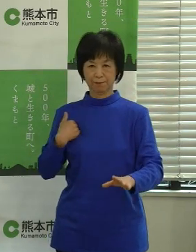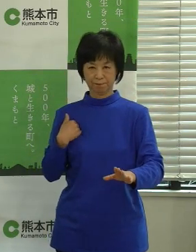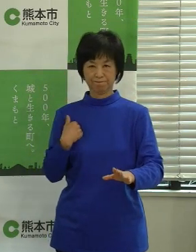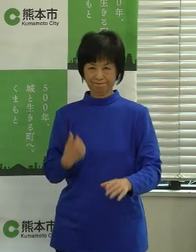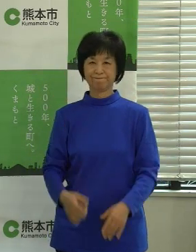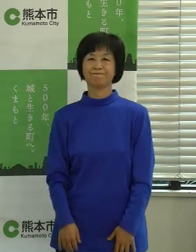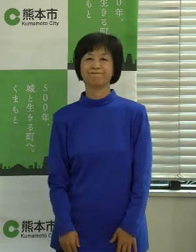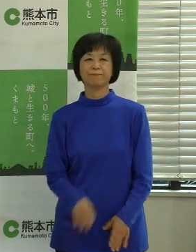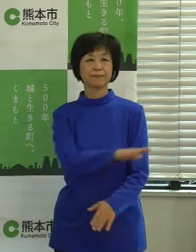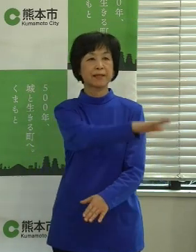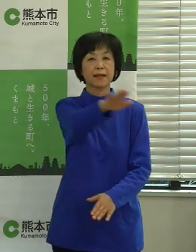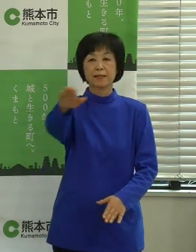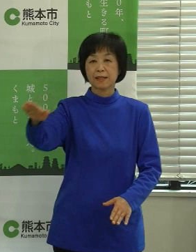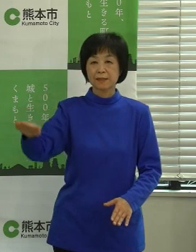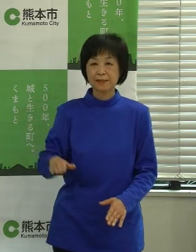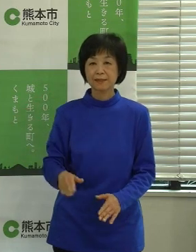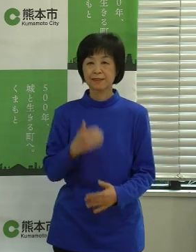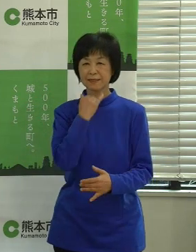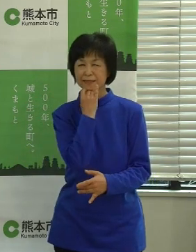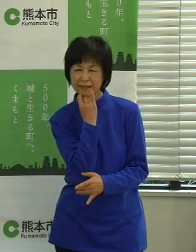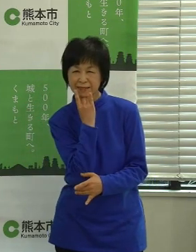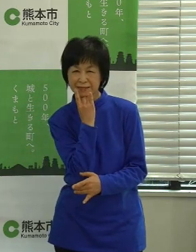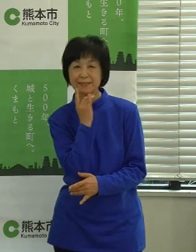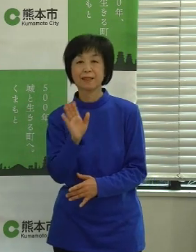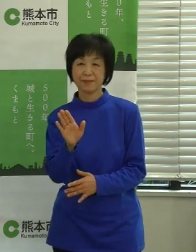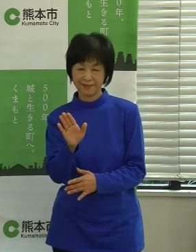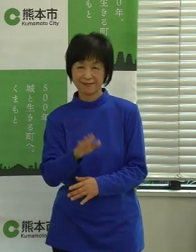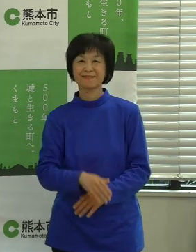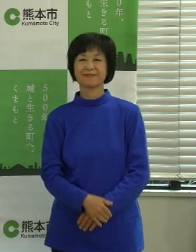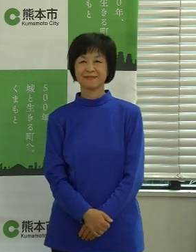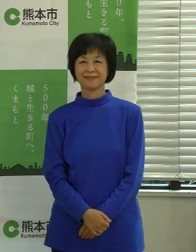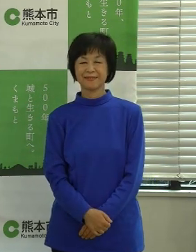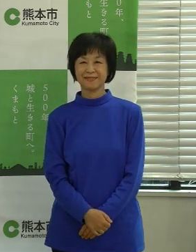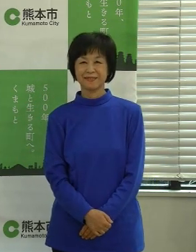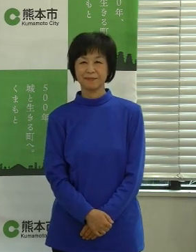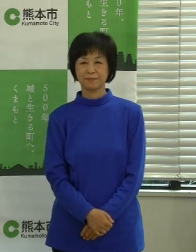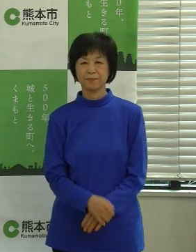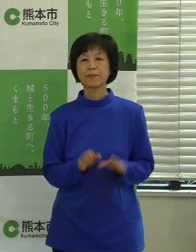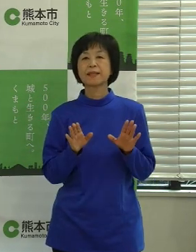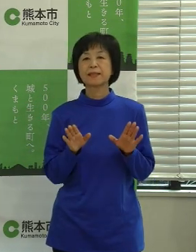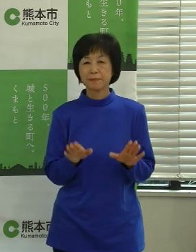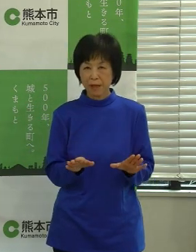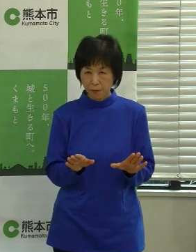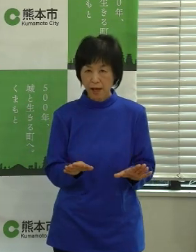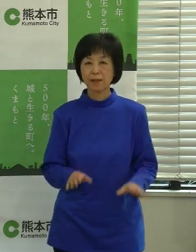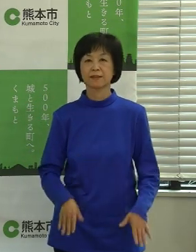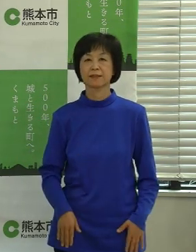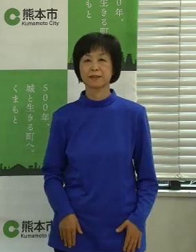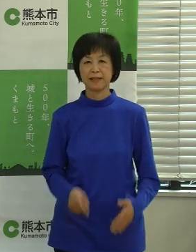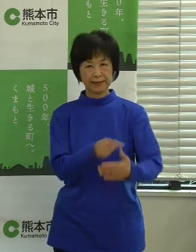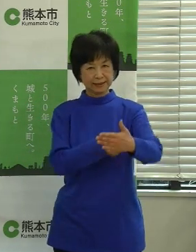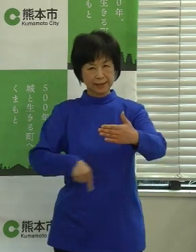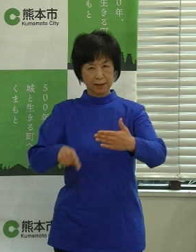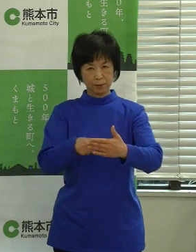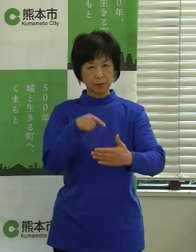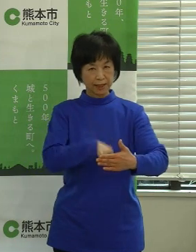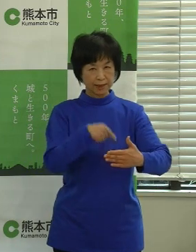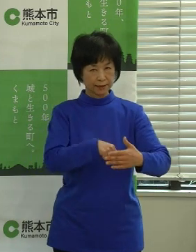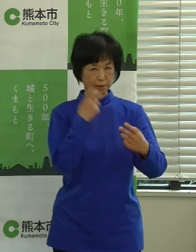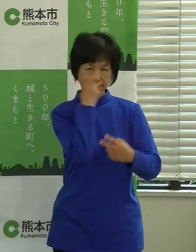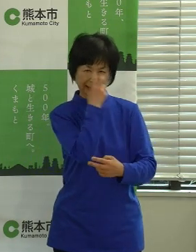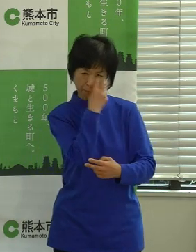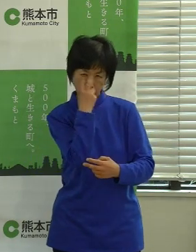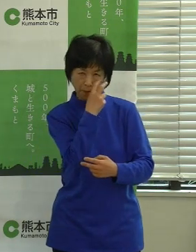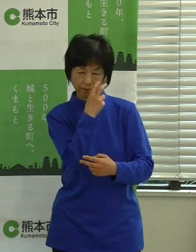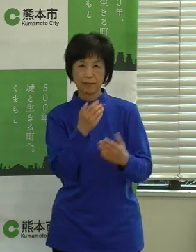ただきたいということがありますので今日の時点ではですから今回まだそういった内部的な検討をもう少し進めて慎